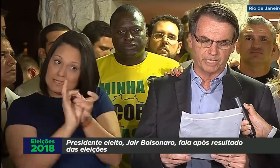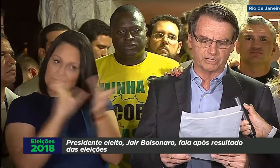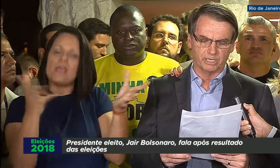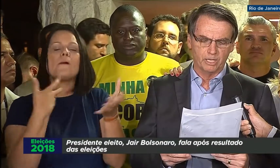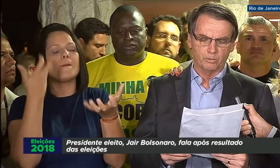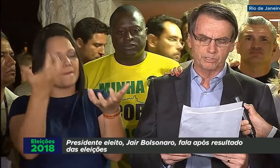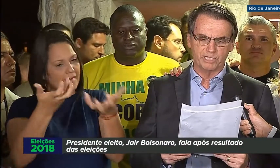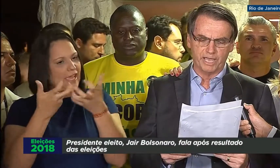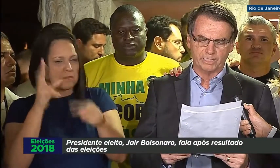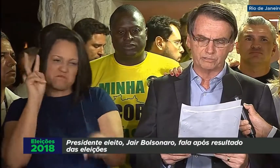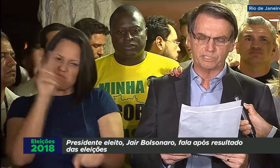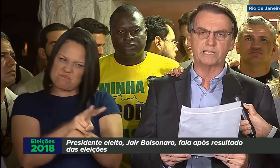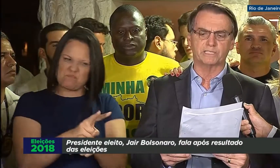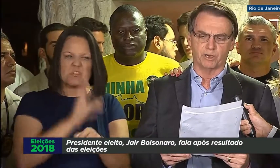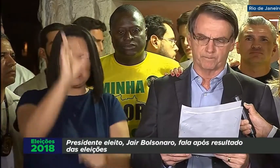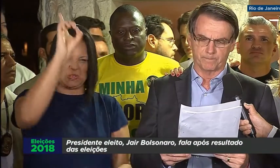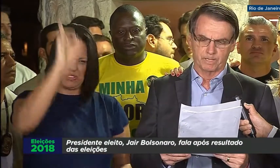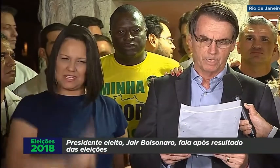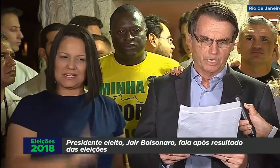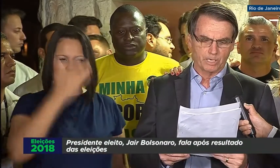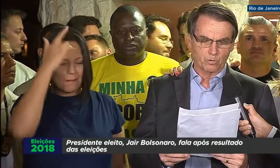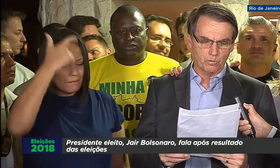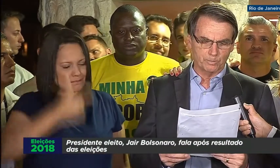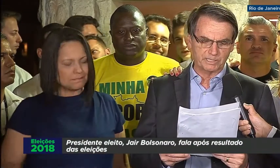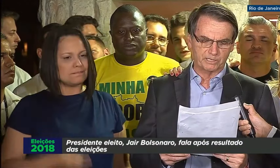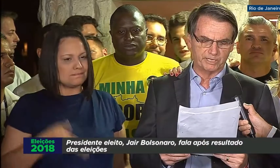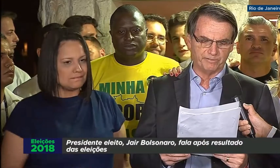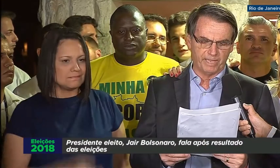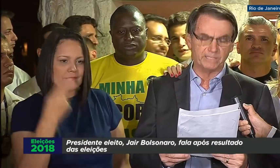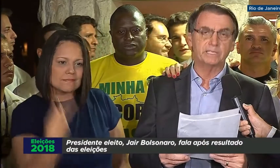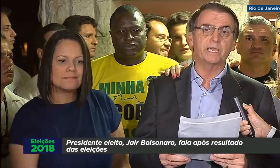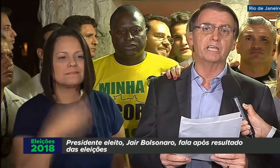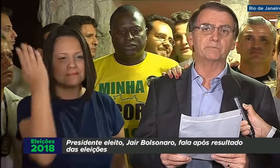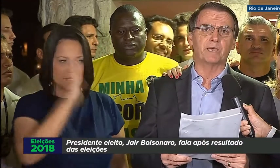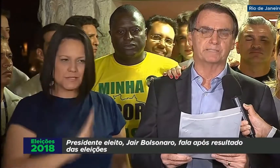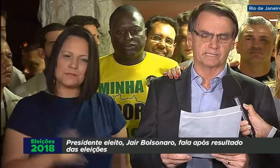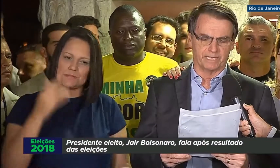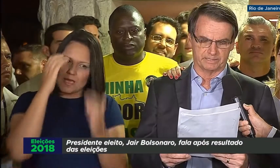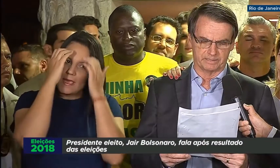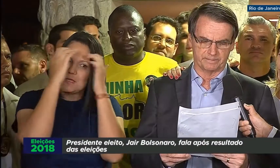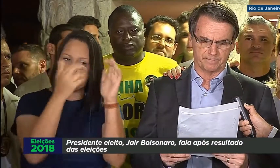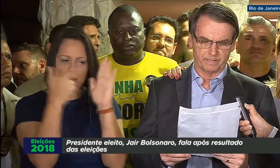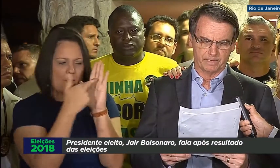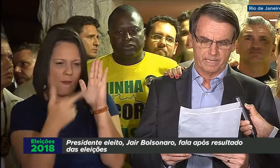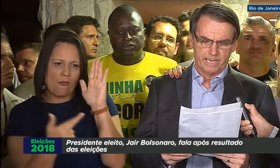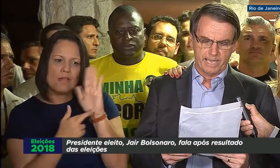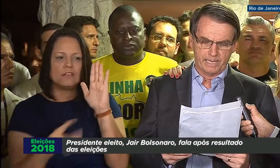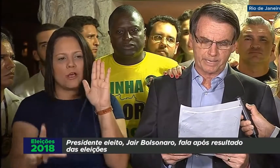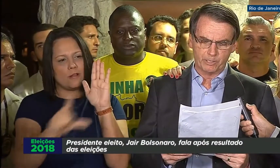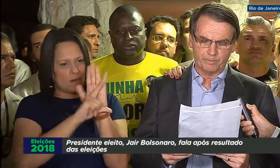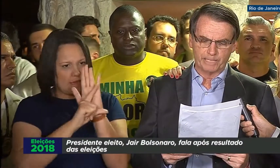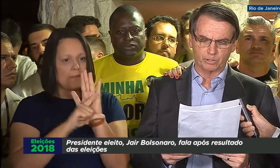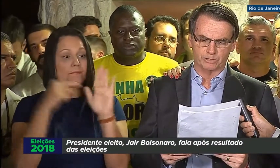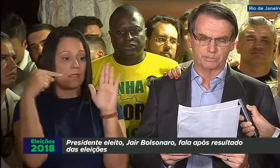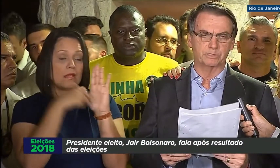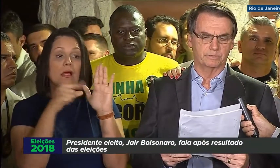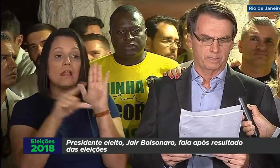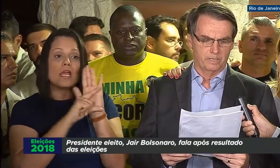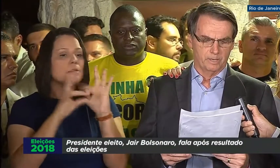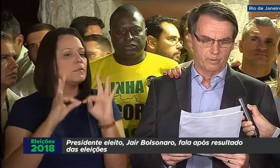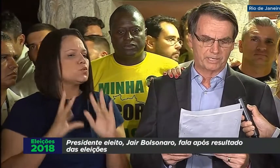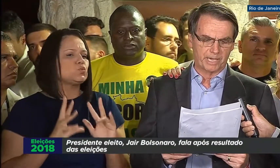e proteja os direitos do cidadão, que cumpre seus deveres e respeita as leis. Elas são para